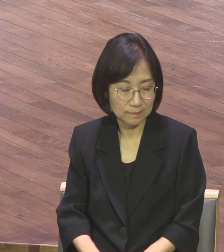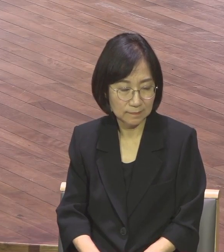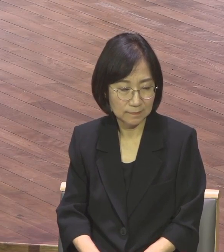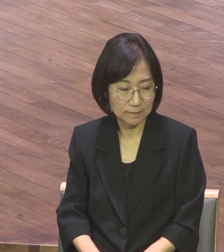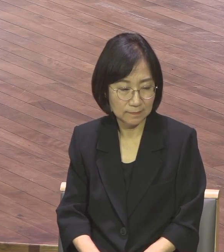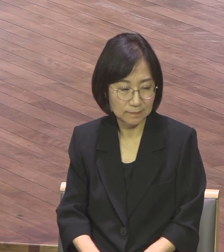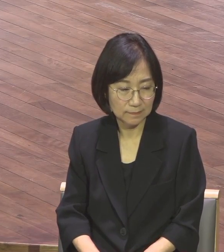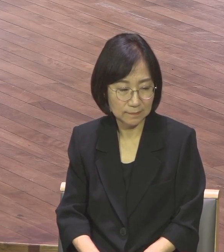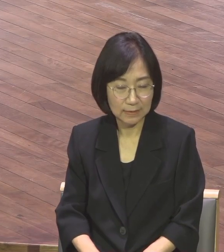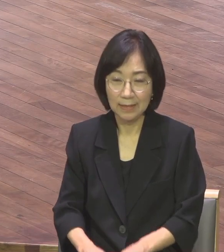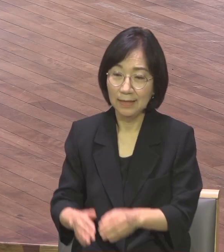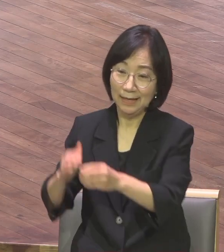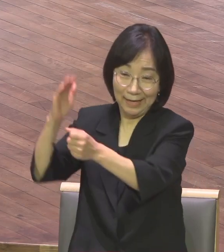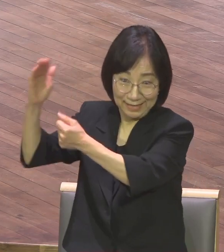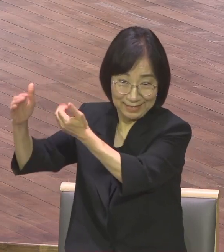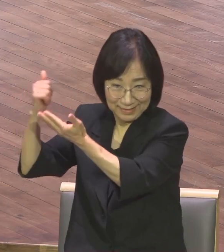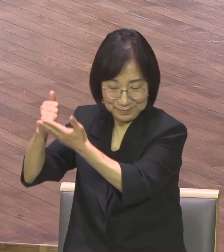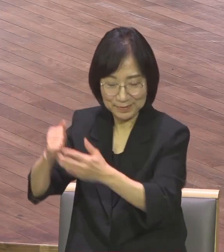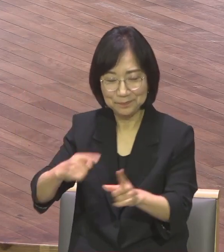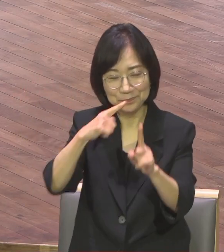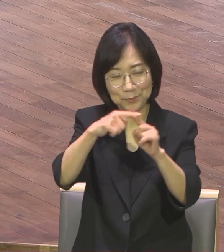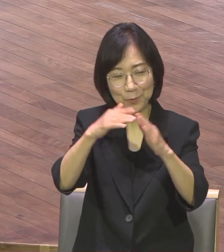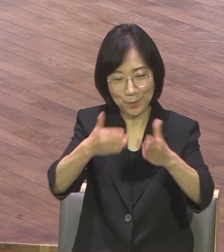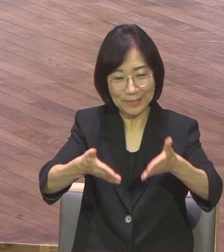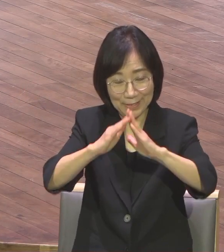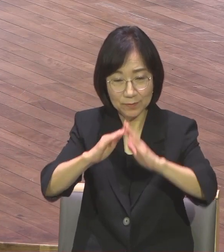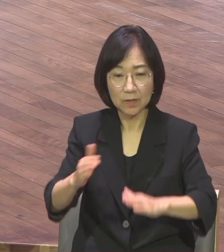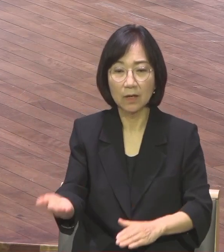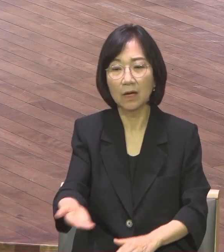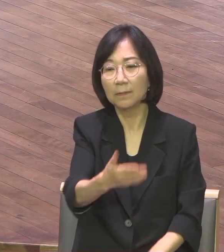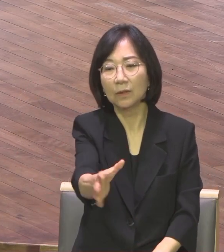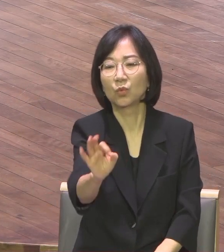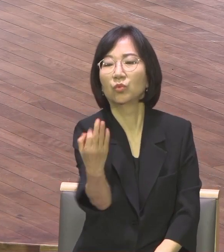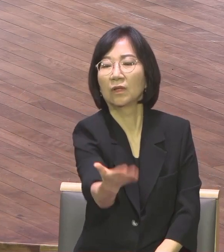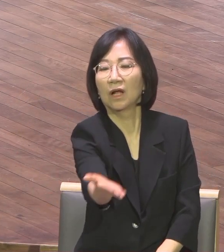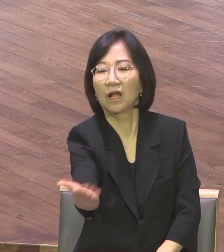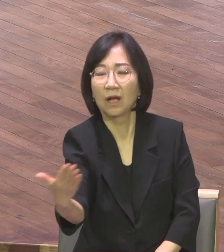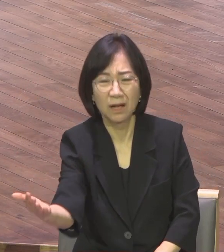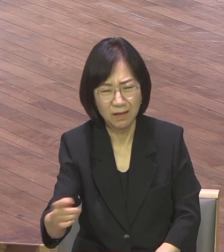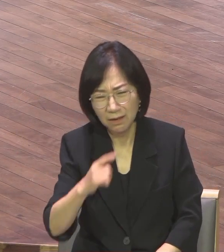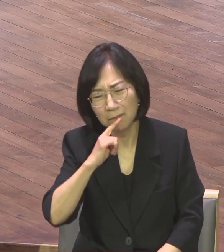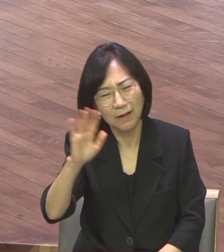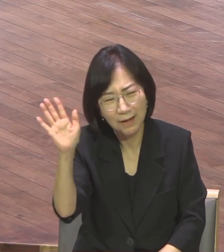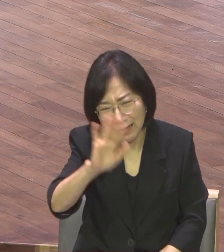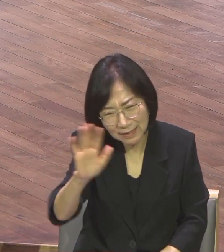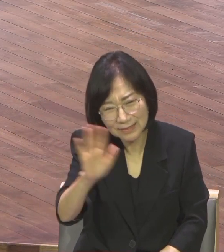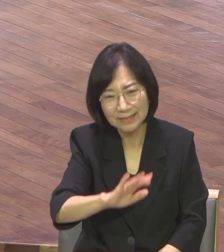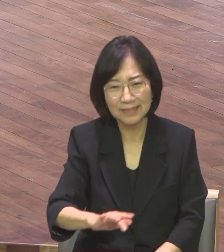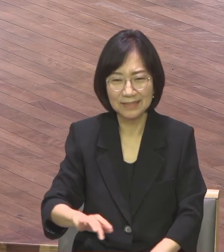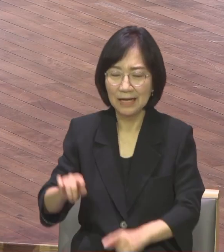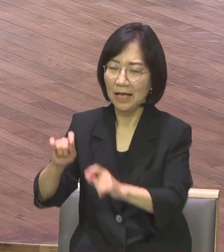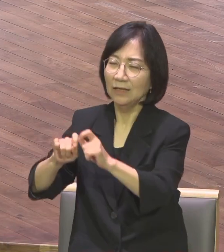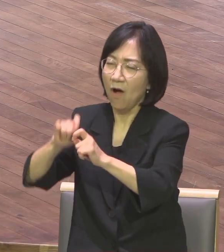이런 교회를 세우고 이런 조직을 가집니까? 여러분 영생 주고받은 자의 면류관 받으라고.